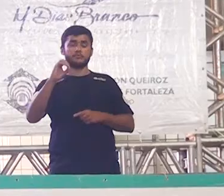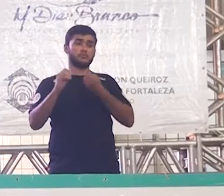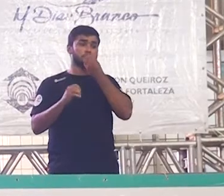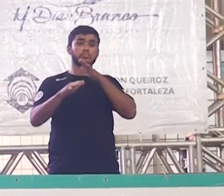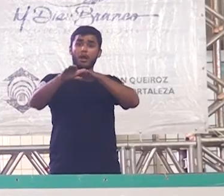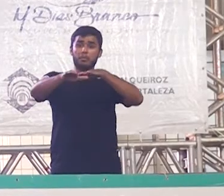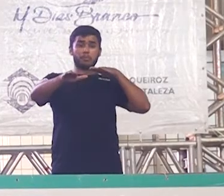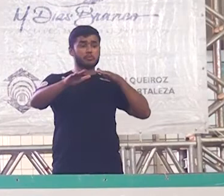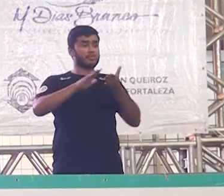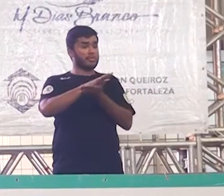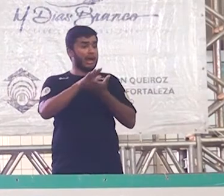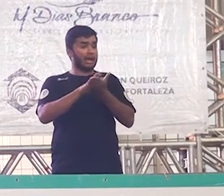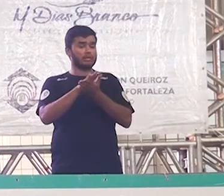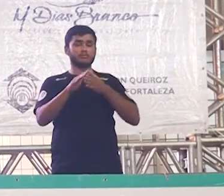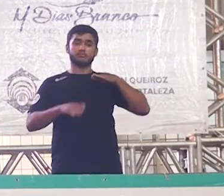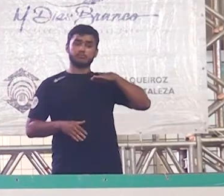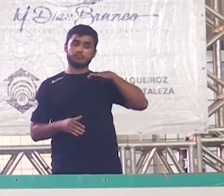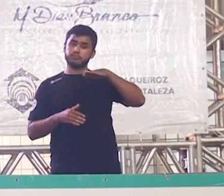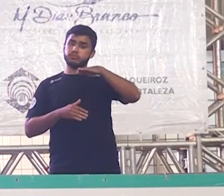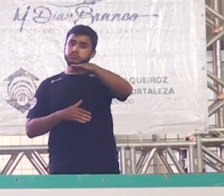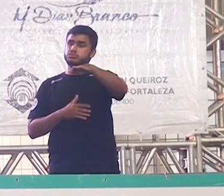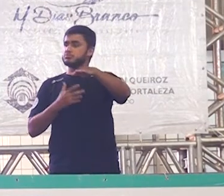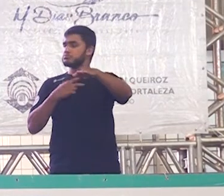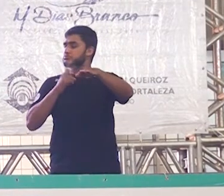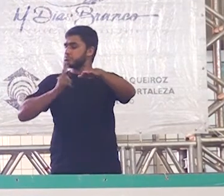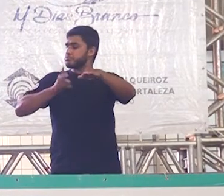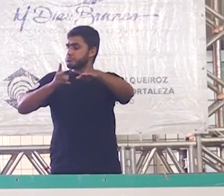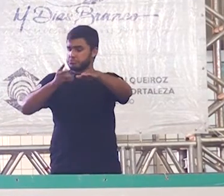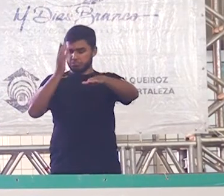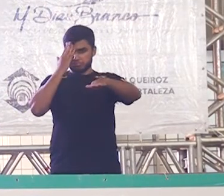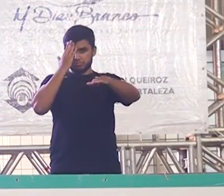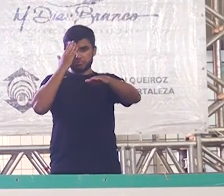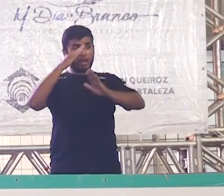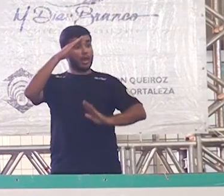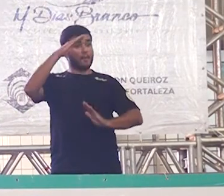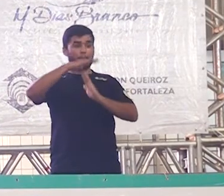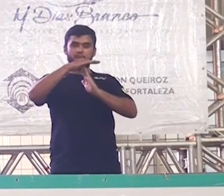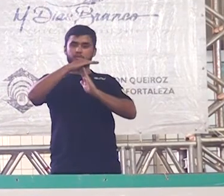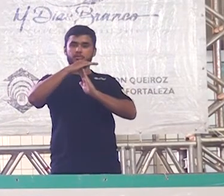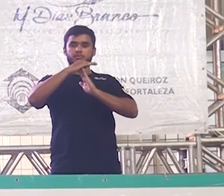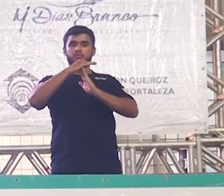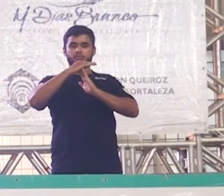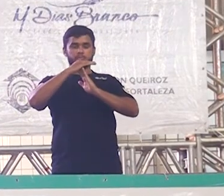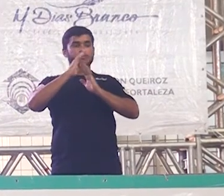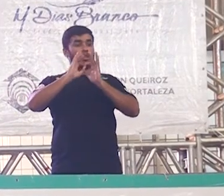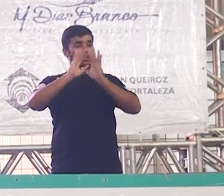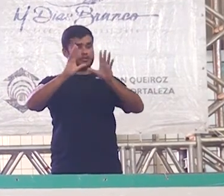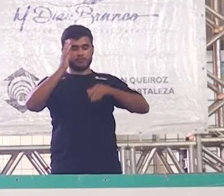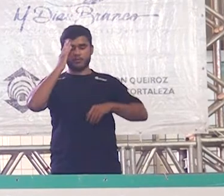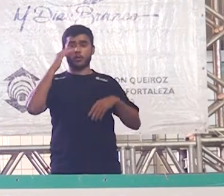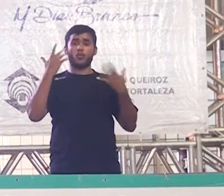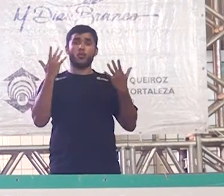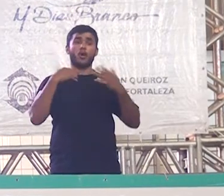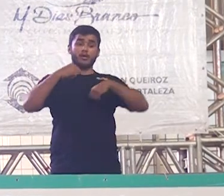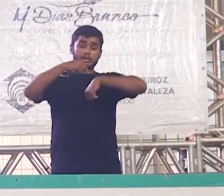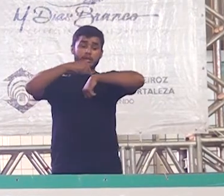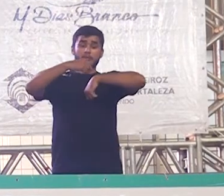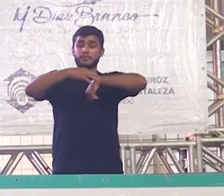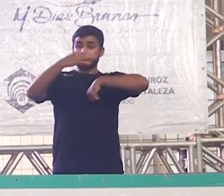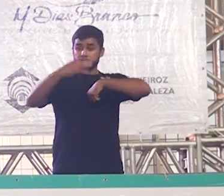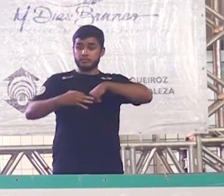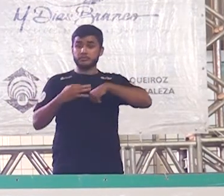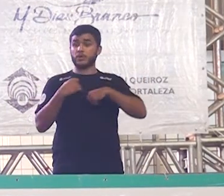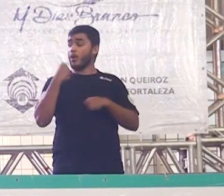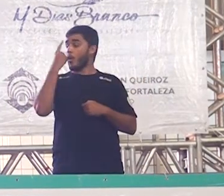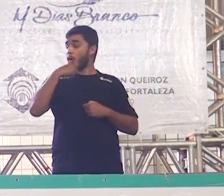favoráveis, para que o veículo da empresa ande continuamente na velocidade máxima permitida, qual será o tempo necessário